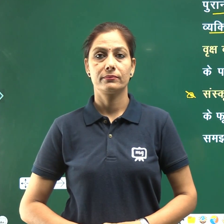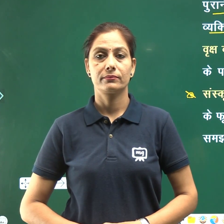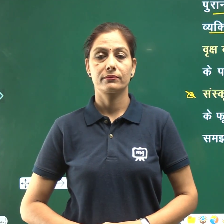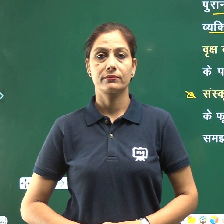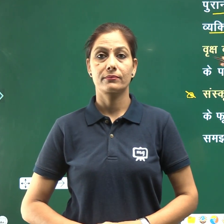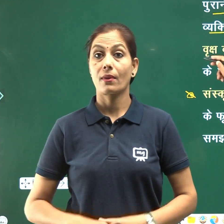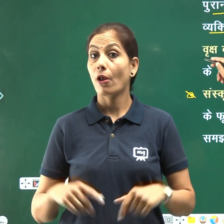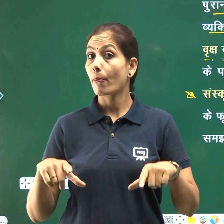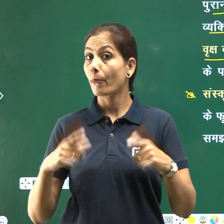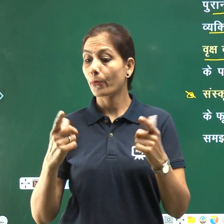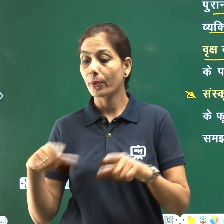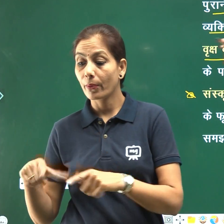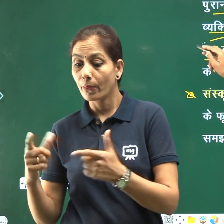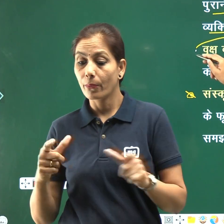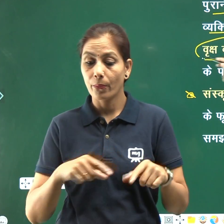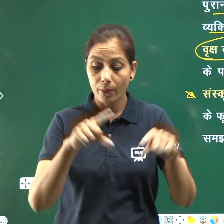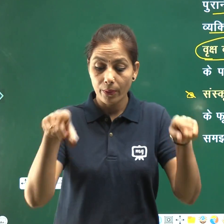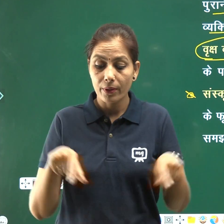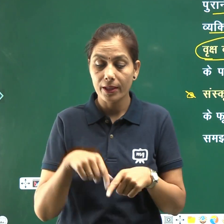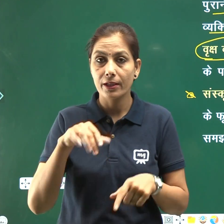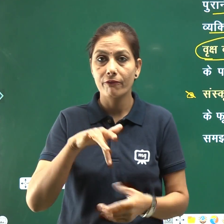वृक्ष वाटिका में